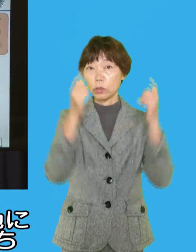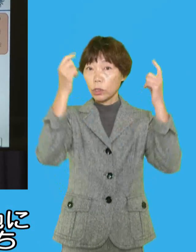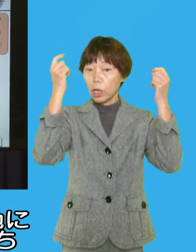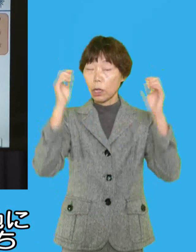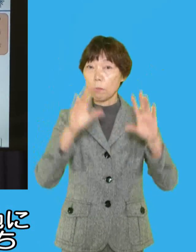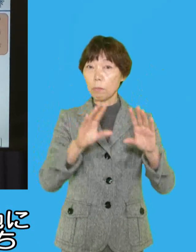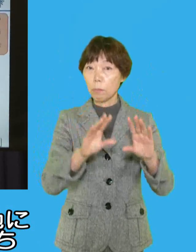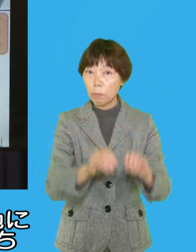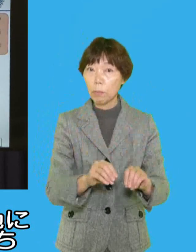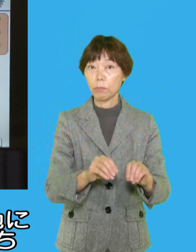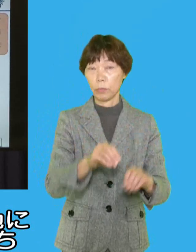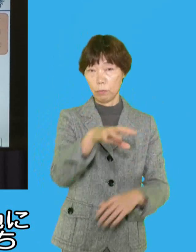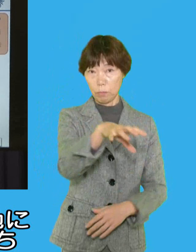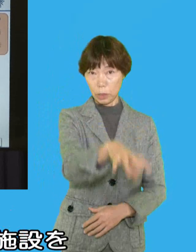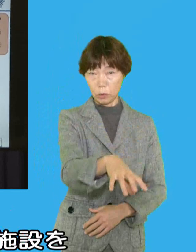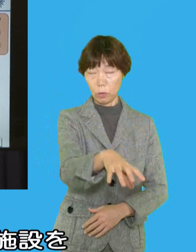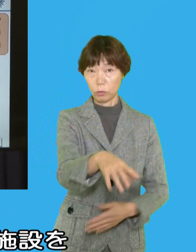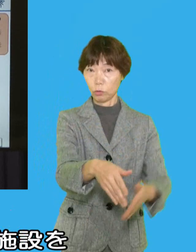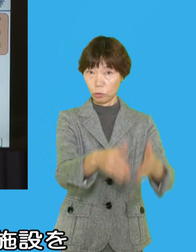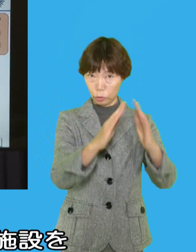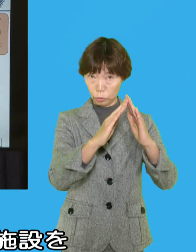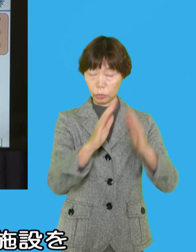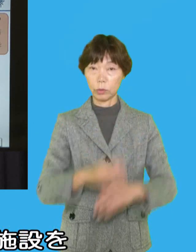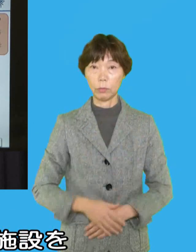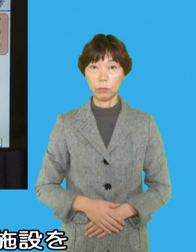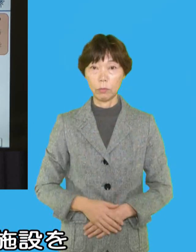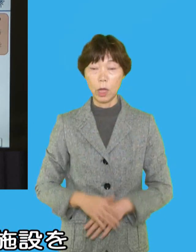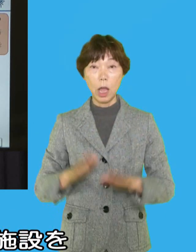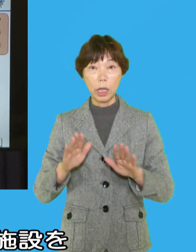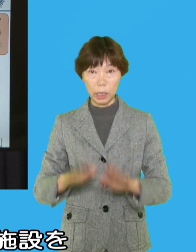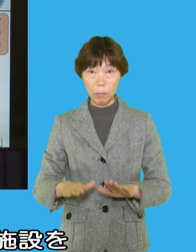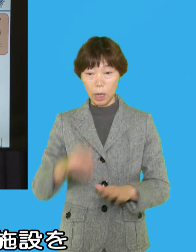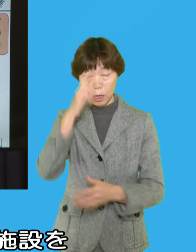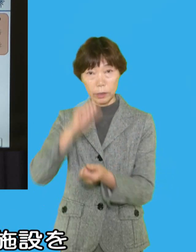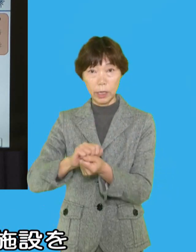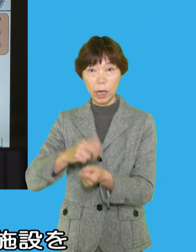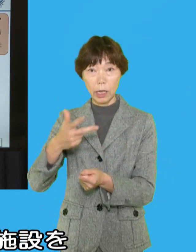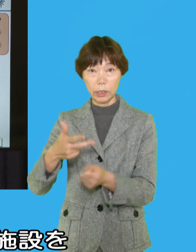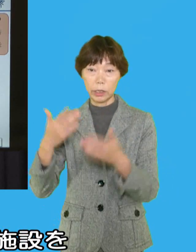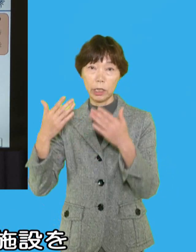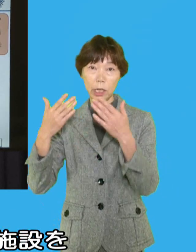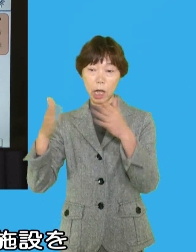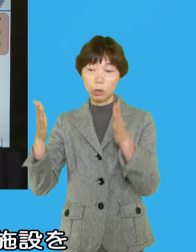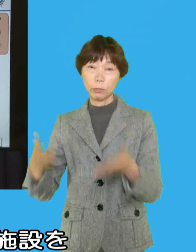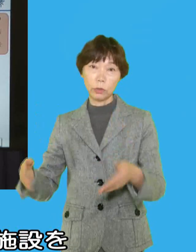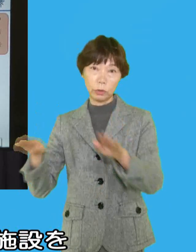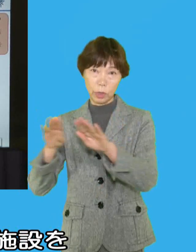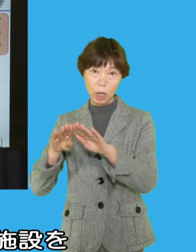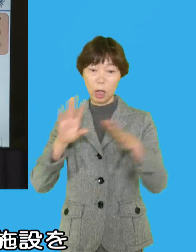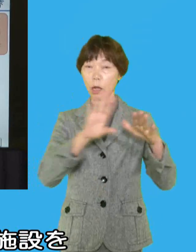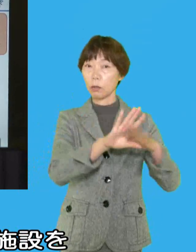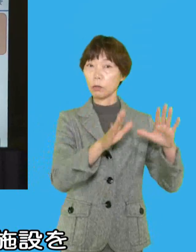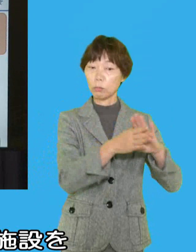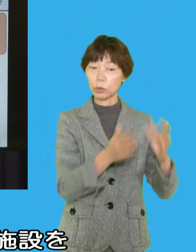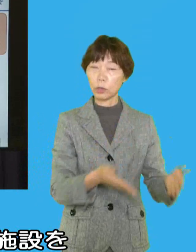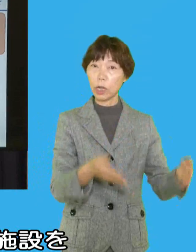というのは、これはすなわち今ある堺市博物館と、堺市文化館を統合した施設を